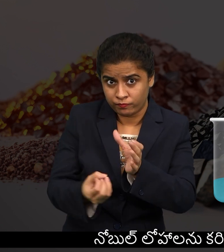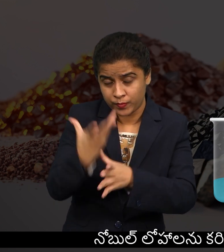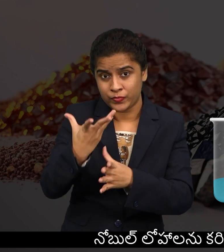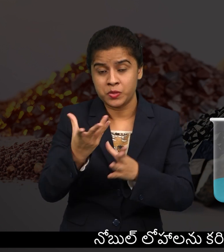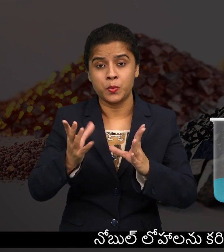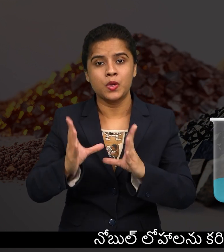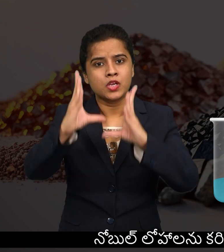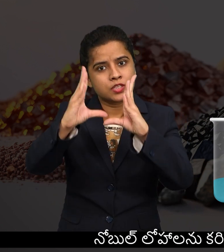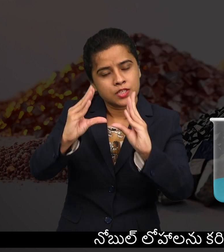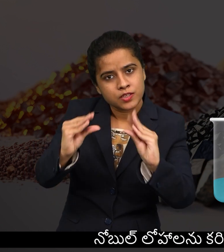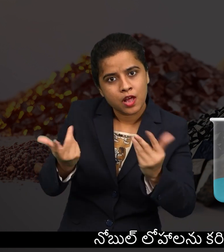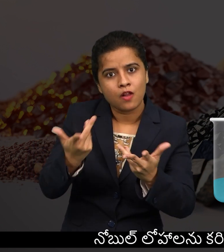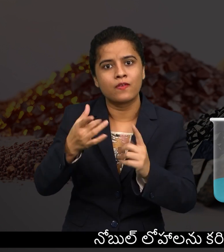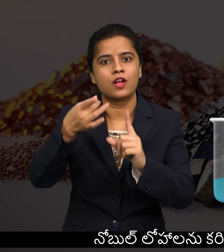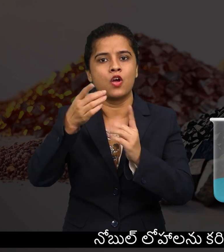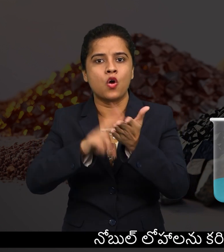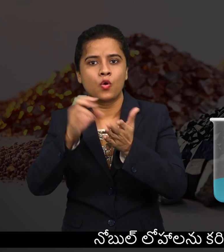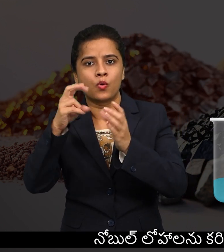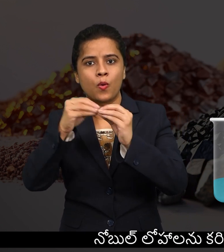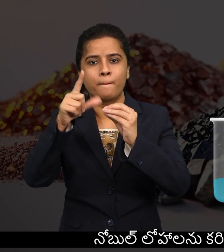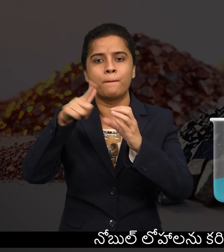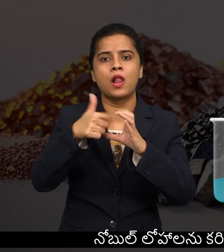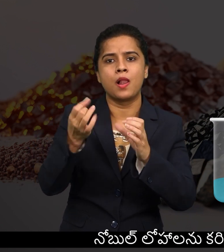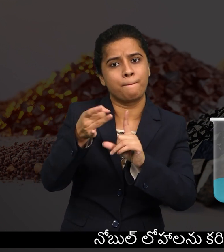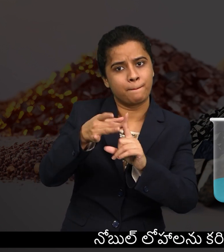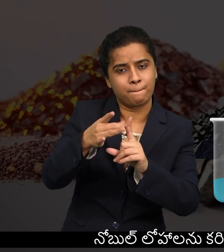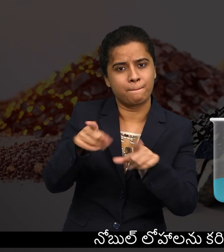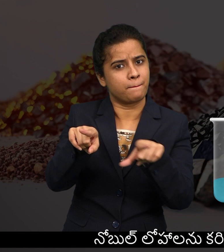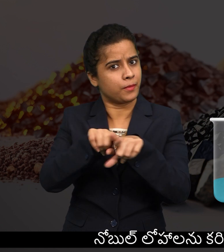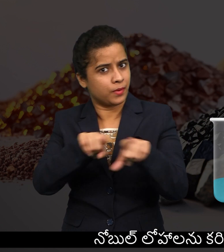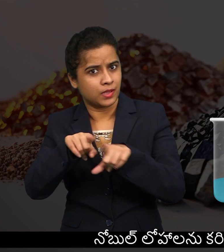లోహాలను కరిగించగల కొన్ని కారకాలలో ఇది ఒకటి.